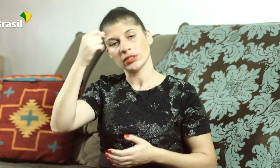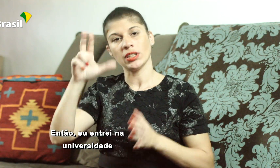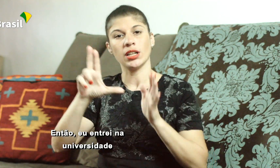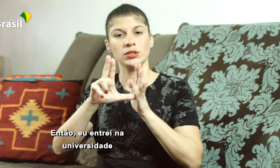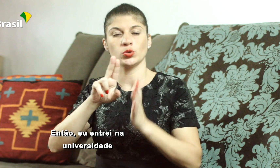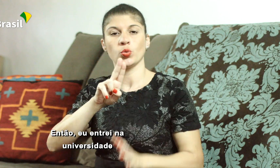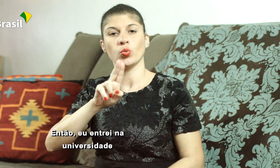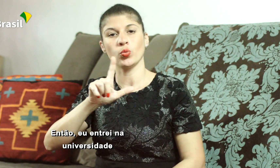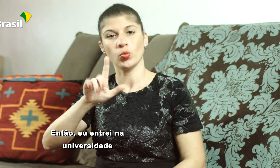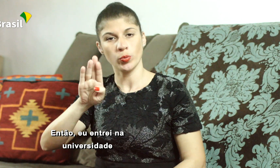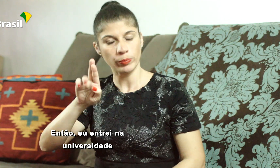Então,